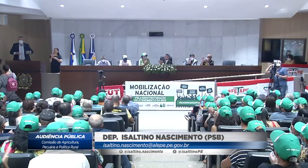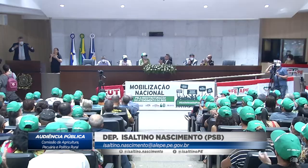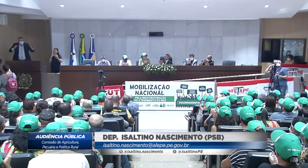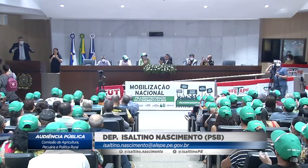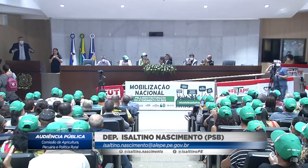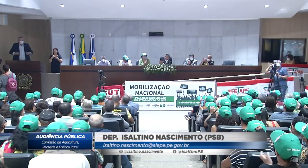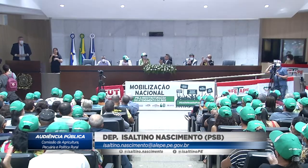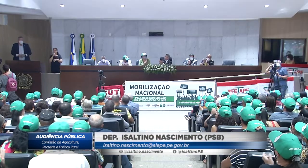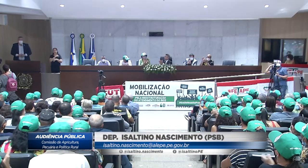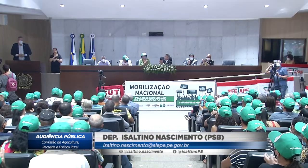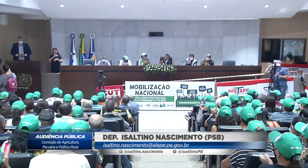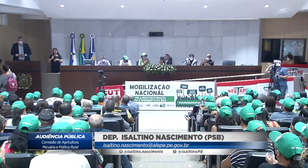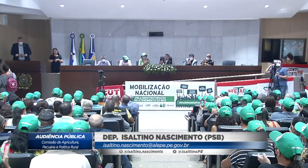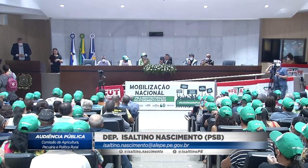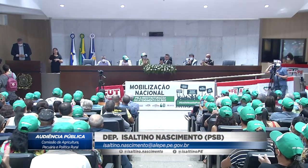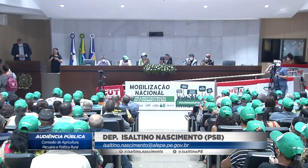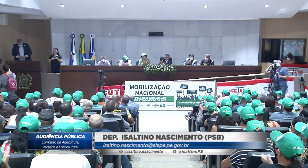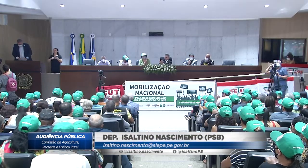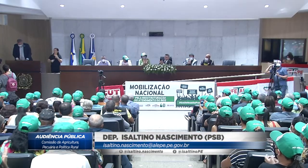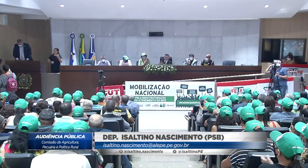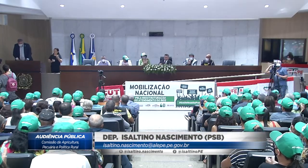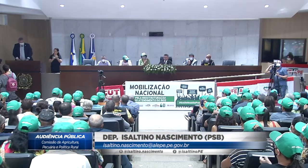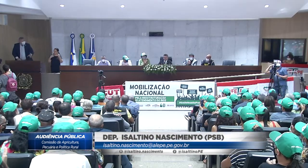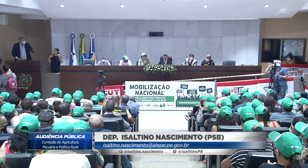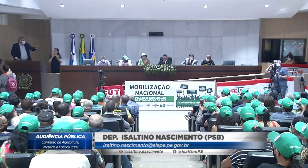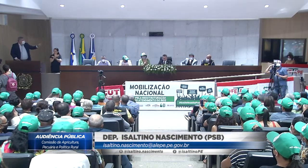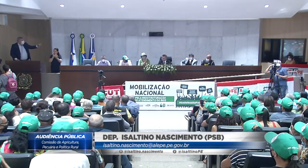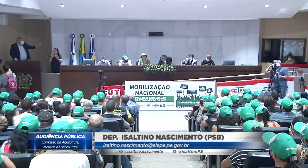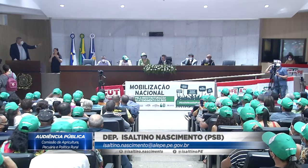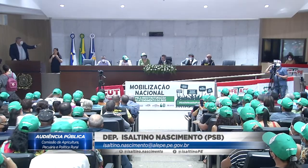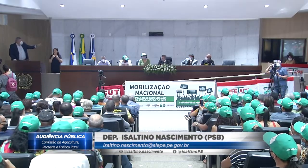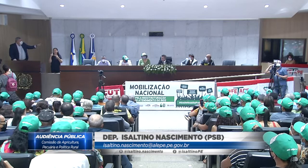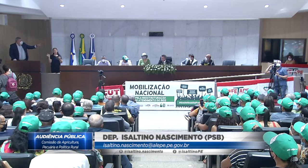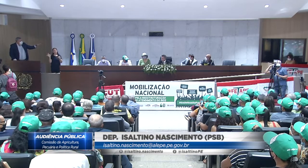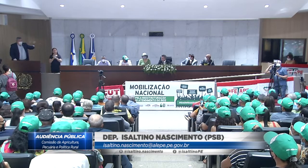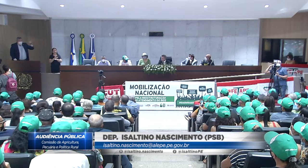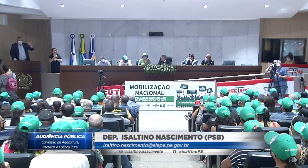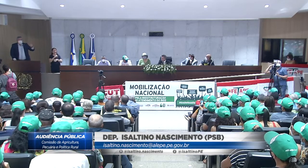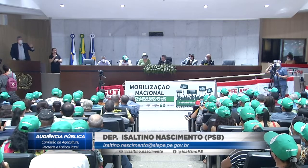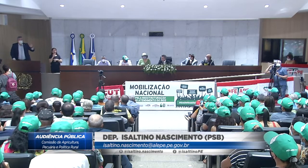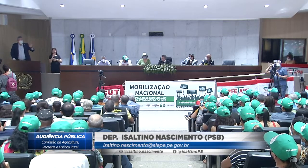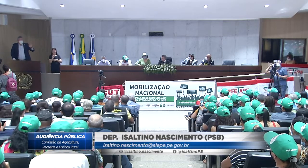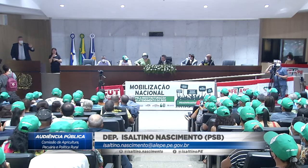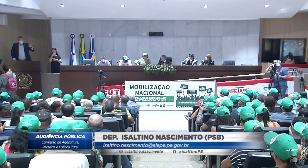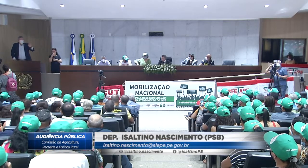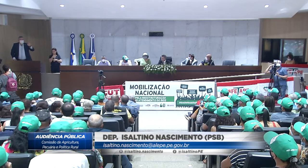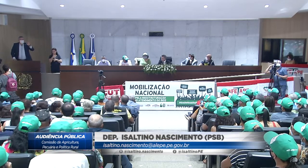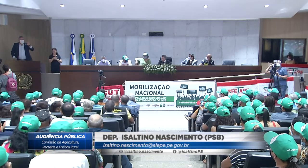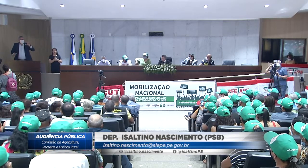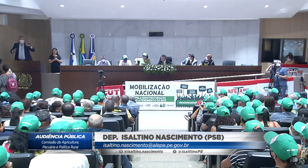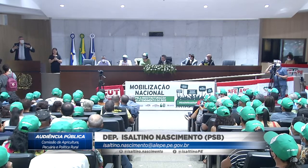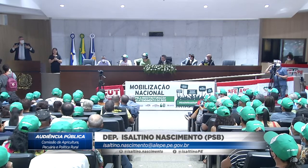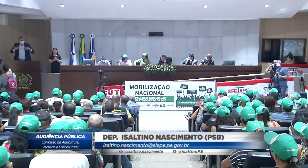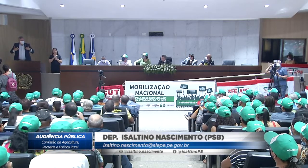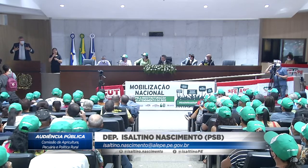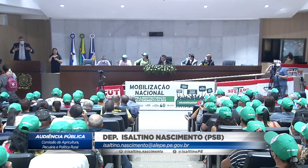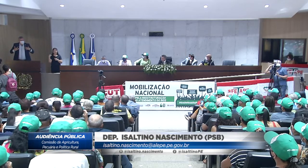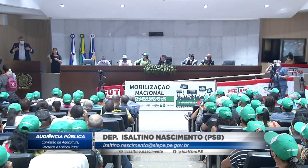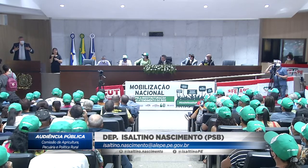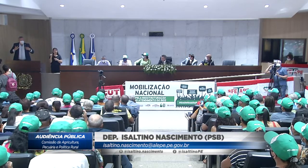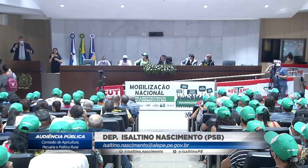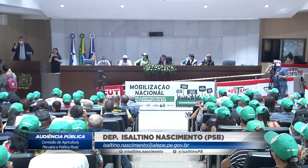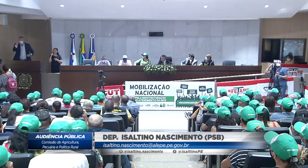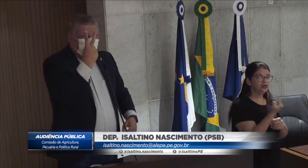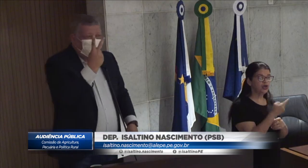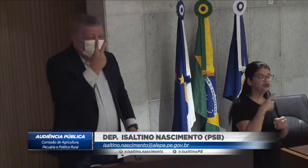porque é um grande companheiro e merece o apoio de todos vocês. E para terminar, Carlos, uma sugestão. É importante que